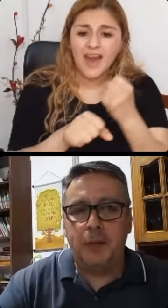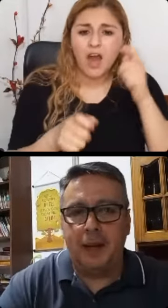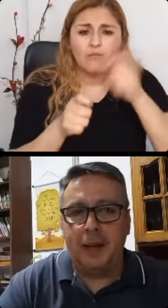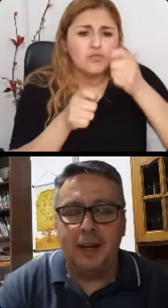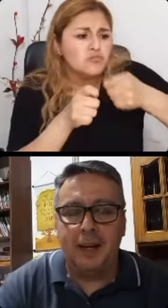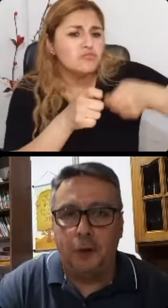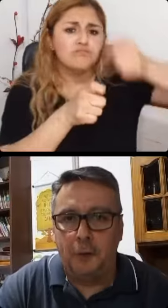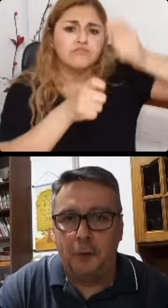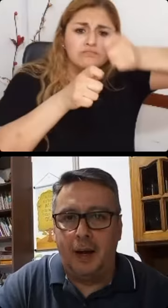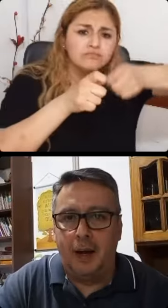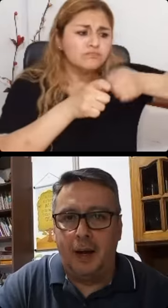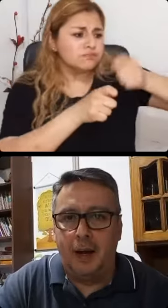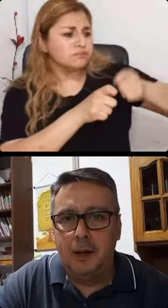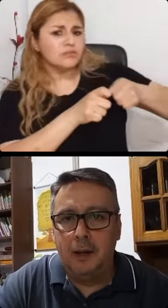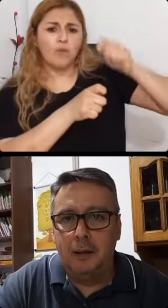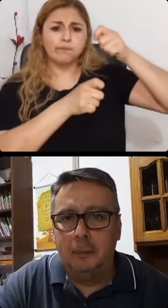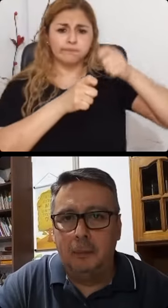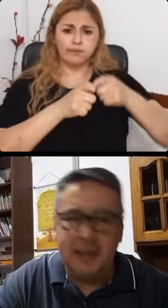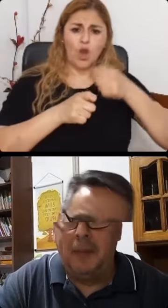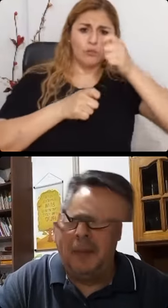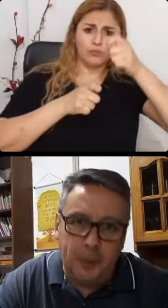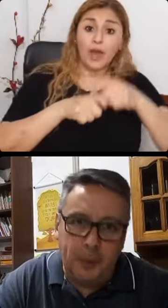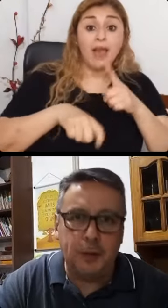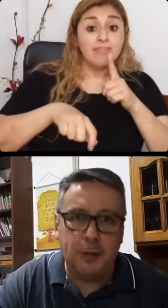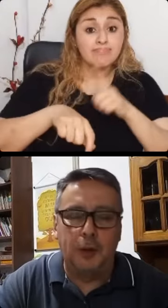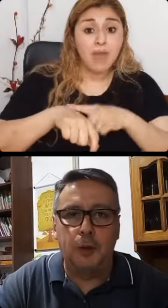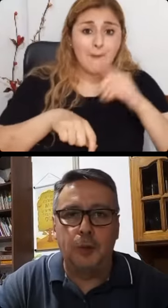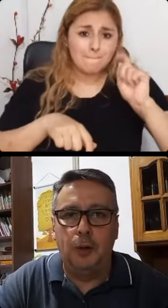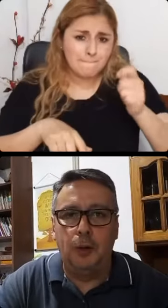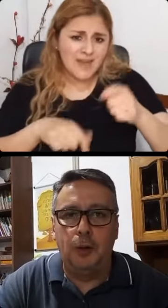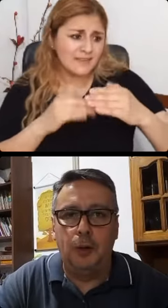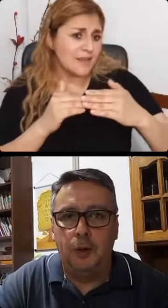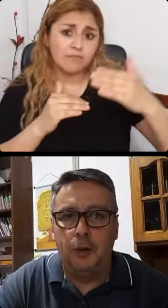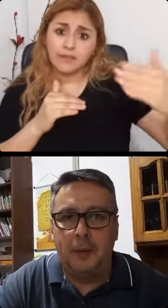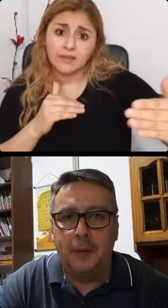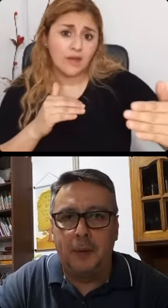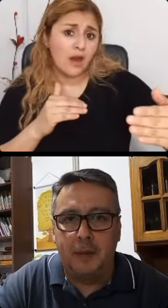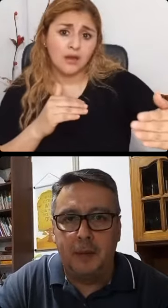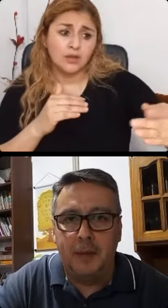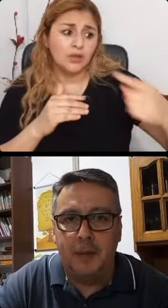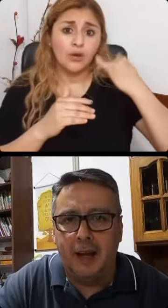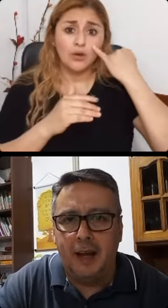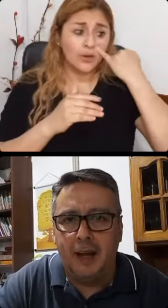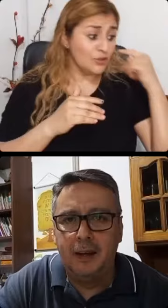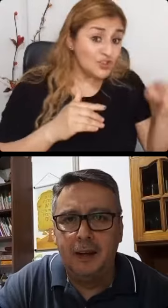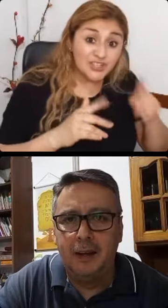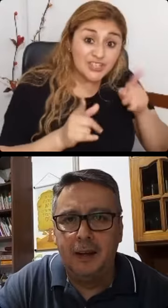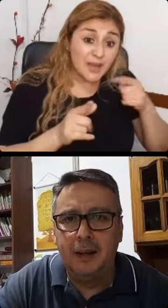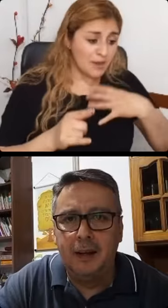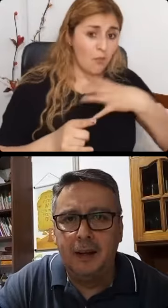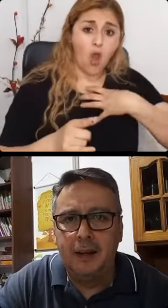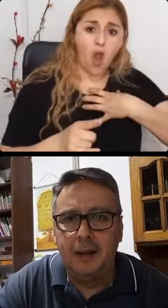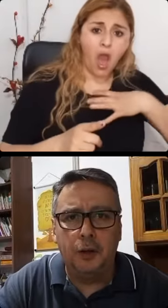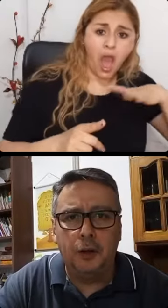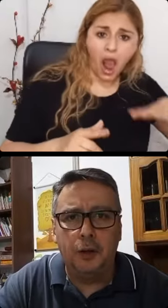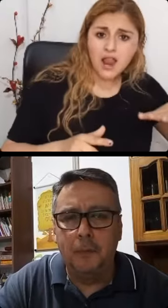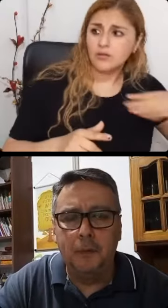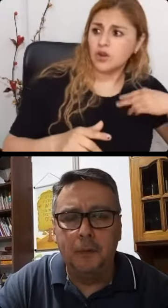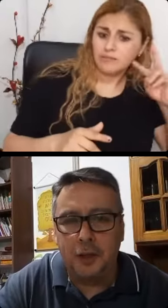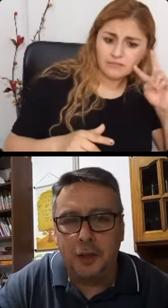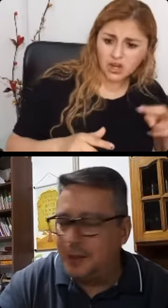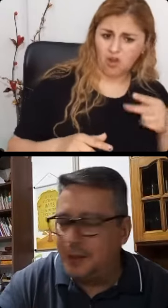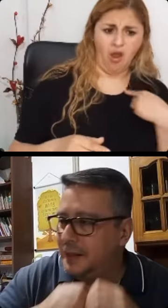empezó a darle forma meses después cuando su alumno vio la obra terminada dijo